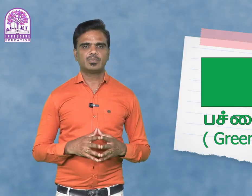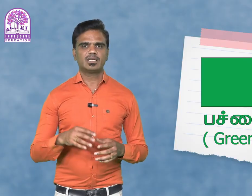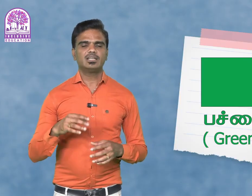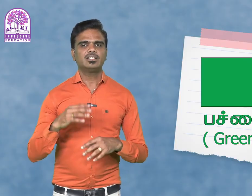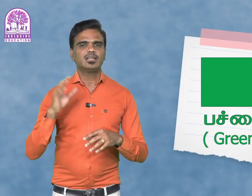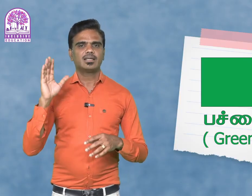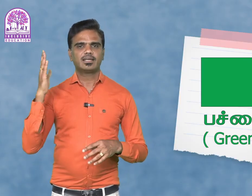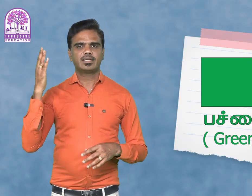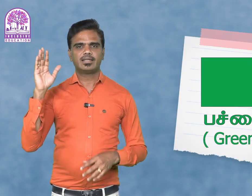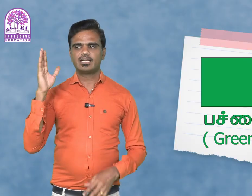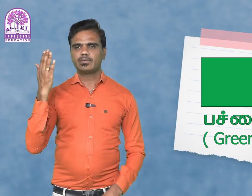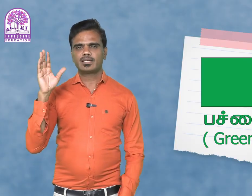போகிறீங்க? க்ரீன். இங்கே பாருங்கள்,